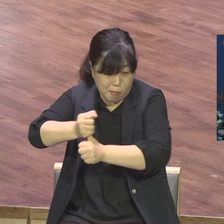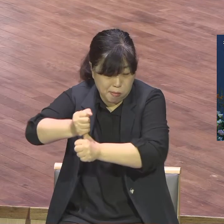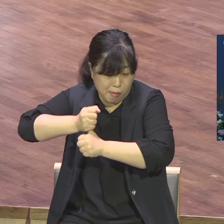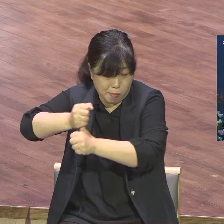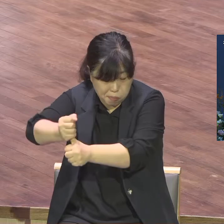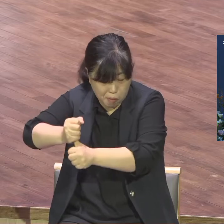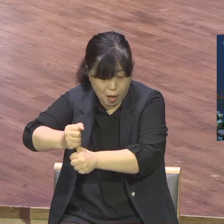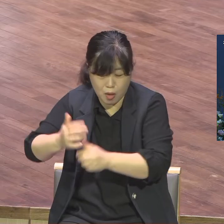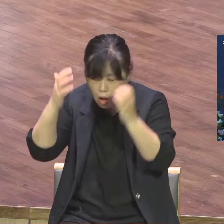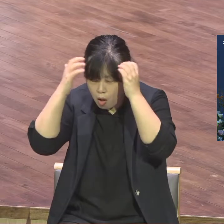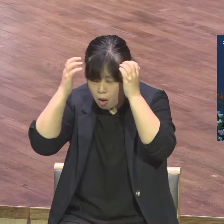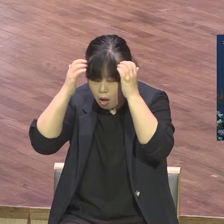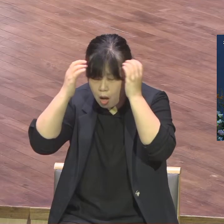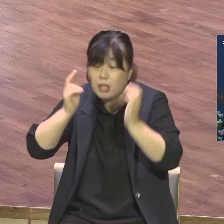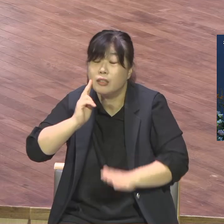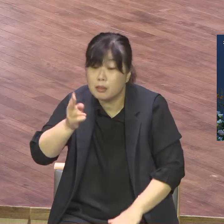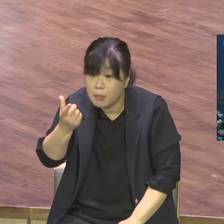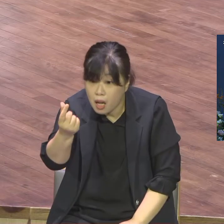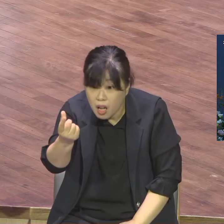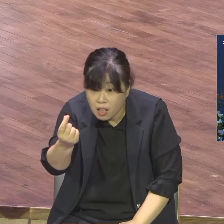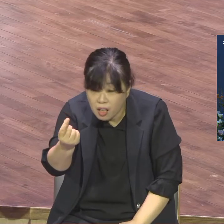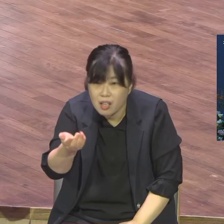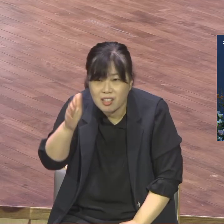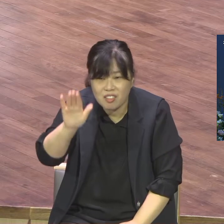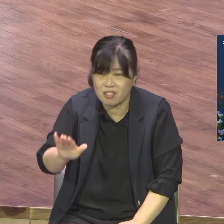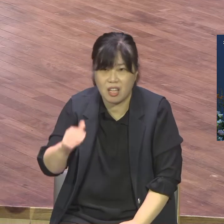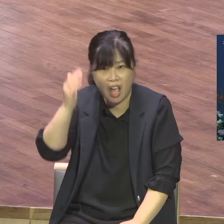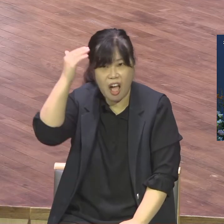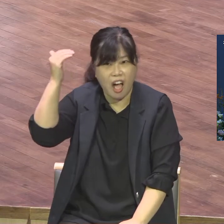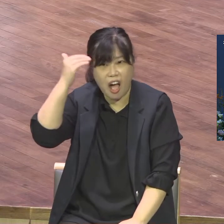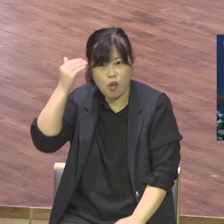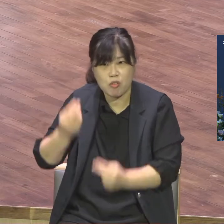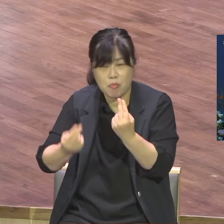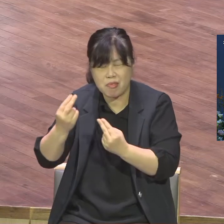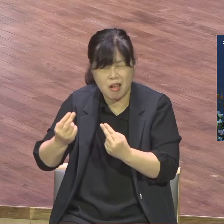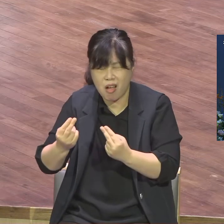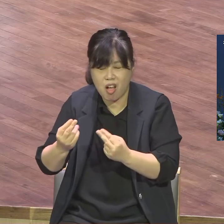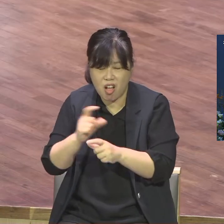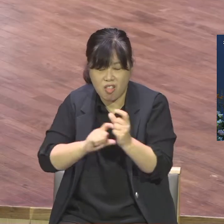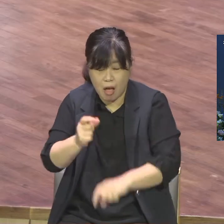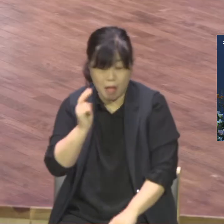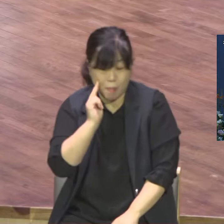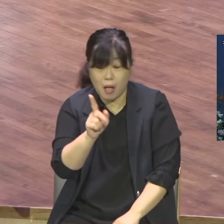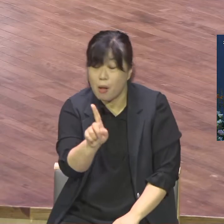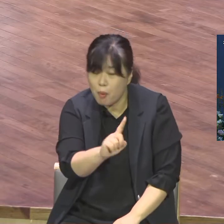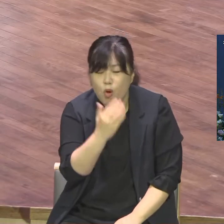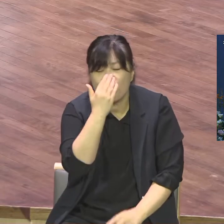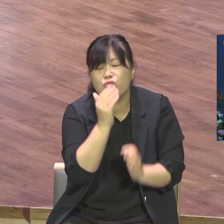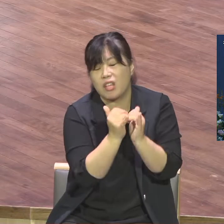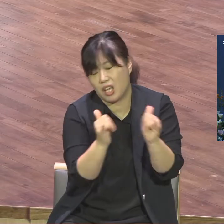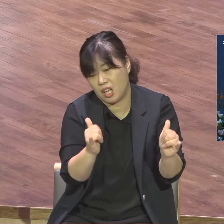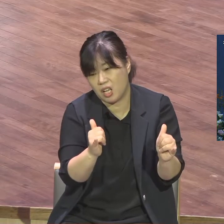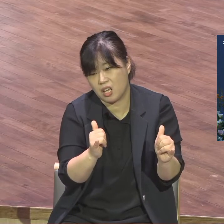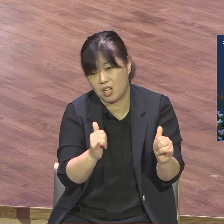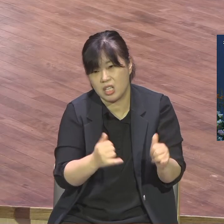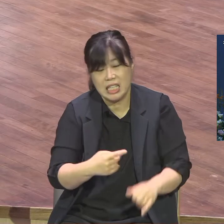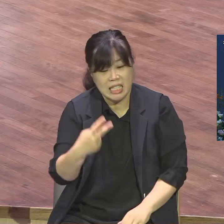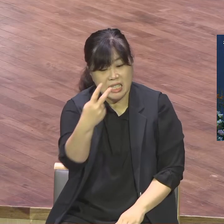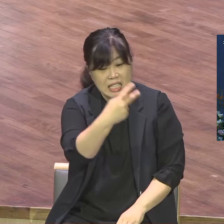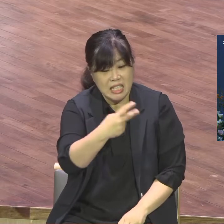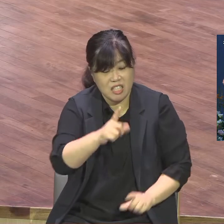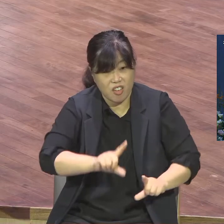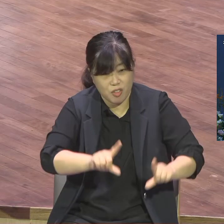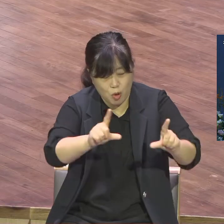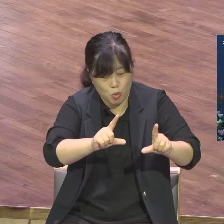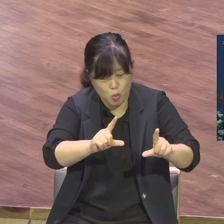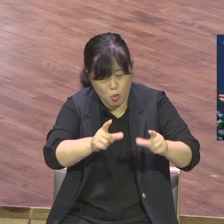아세요? 36년이 아니라 2000년이 2000년. 2000년 동안 노예 포로 속국. 나중에는 하나님 화가 나 다